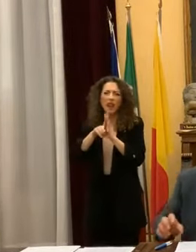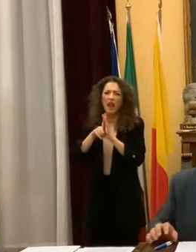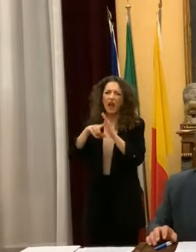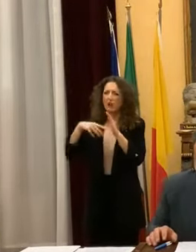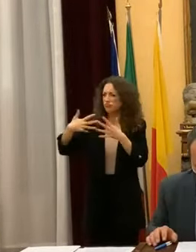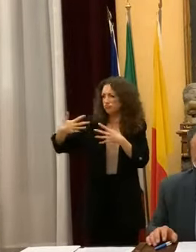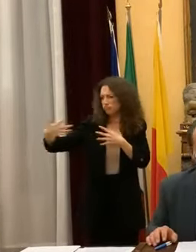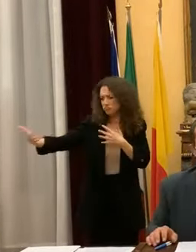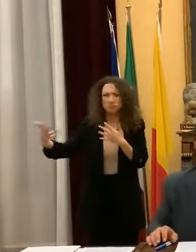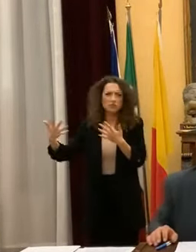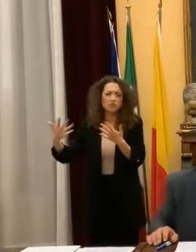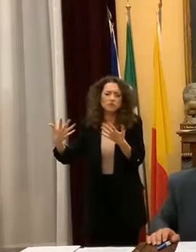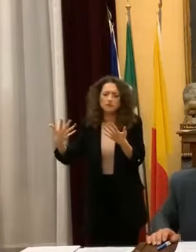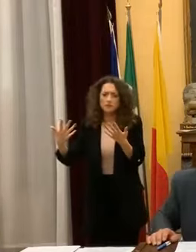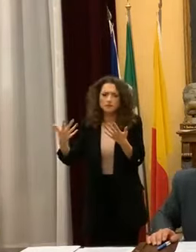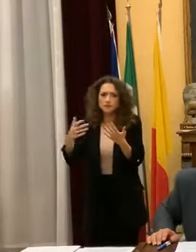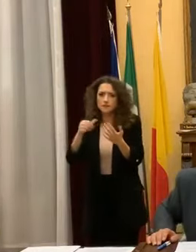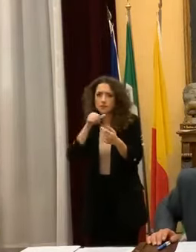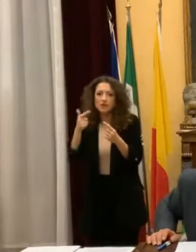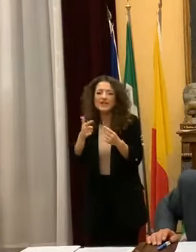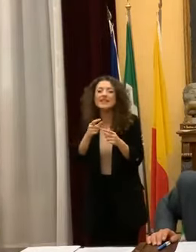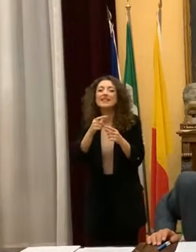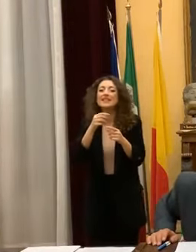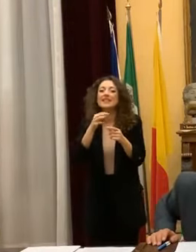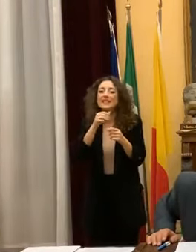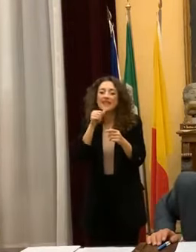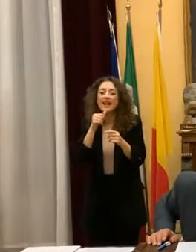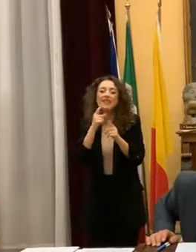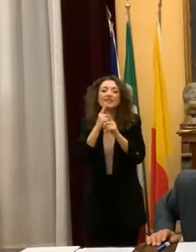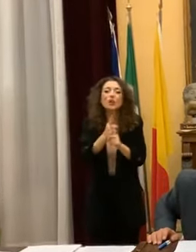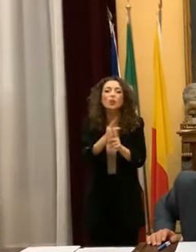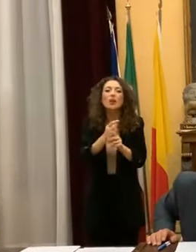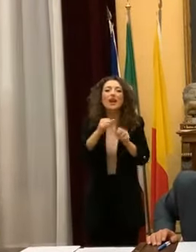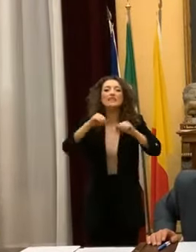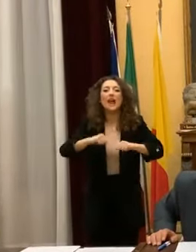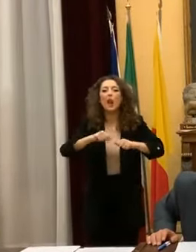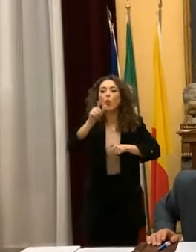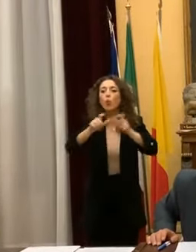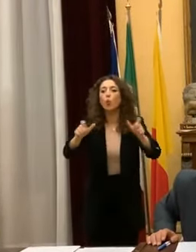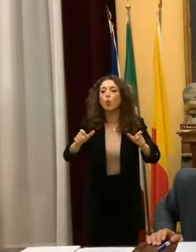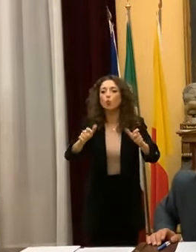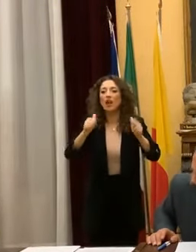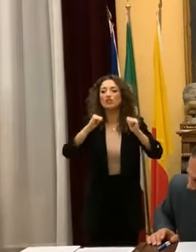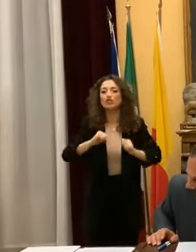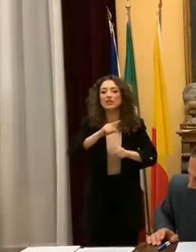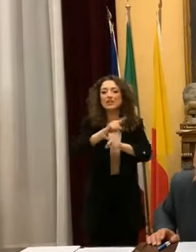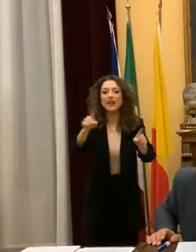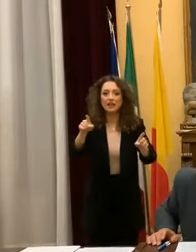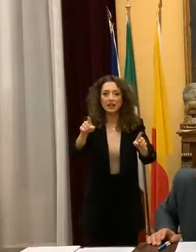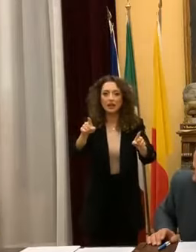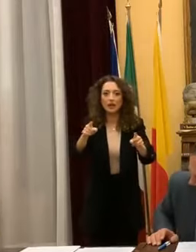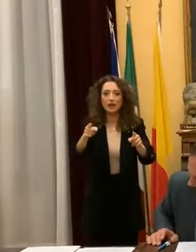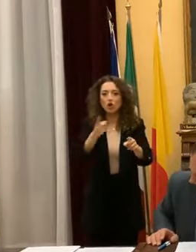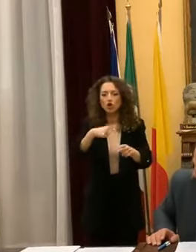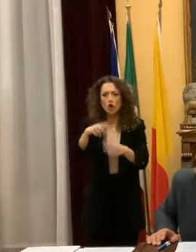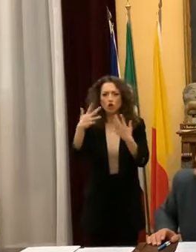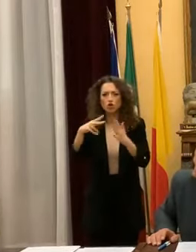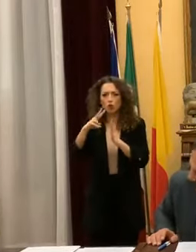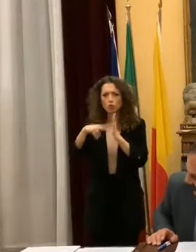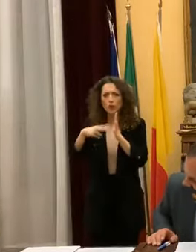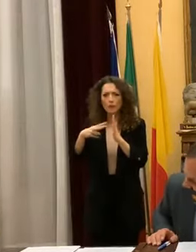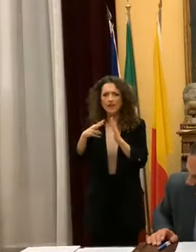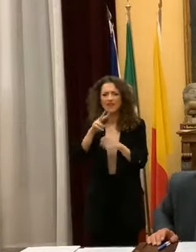pesca, piuttosto che la salute dei cittadini. Perché noi per quasi due mesi, dal 23 di ottobre fino al